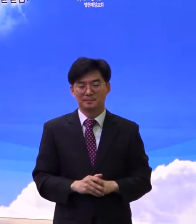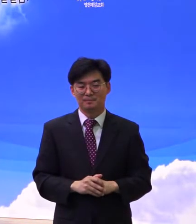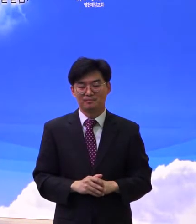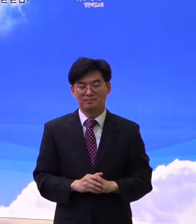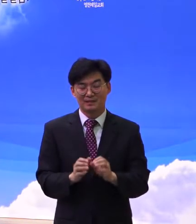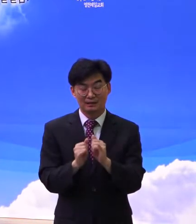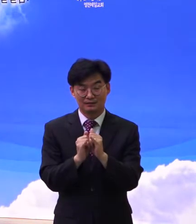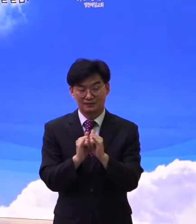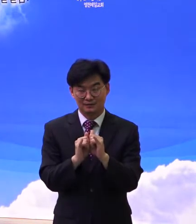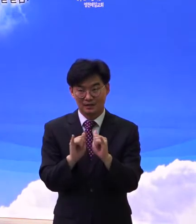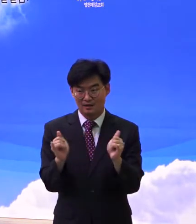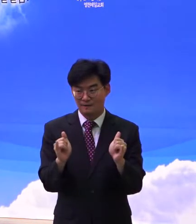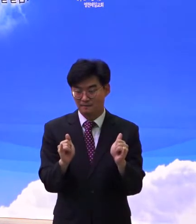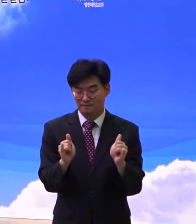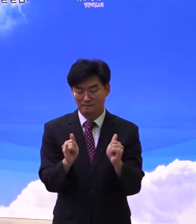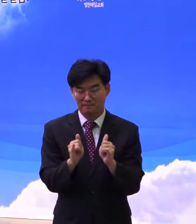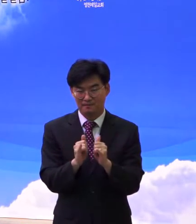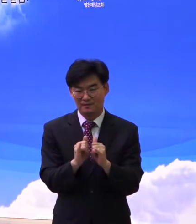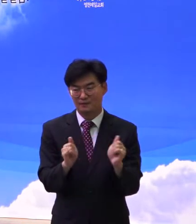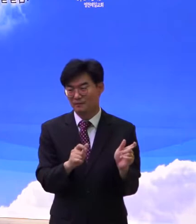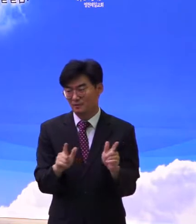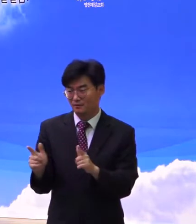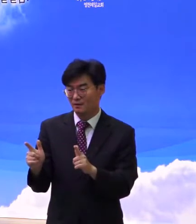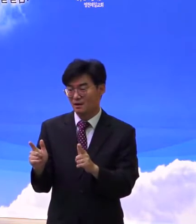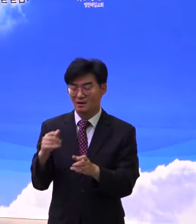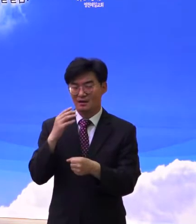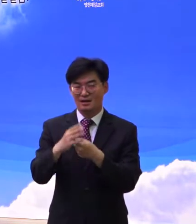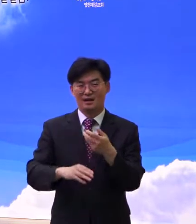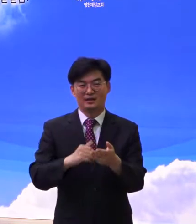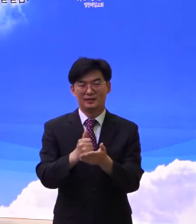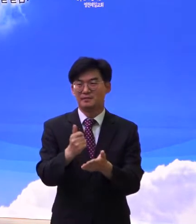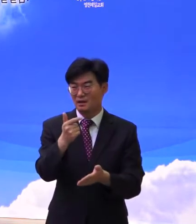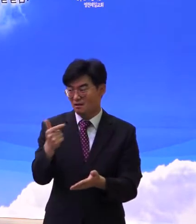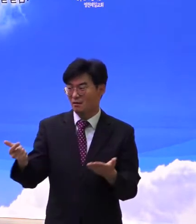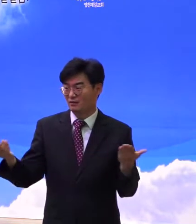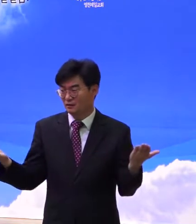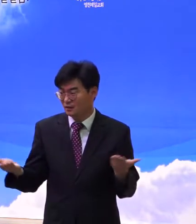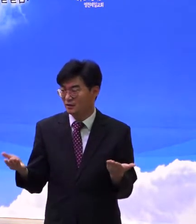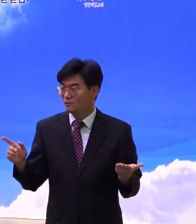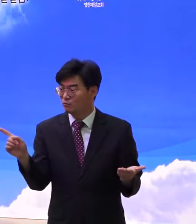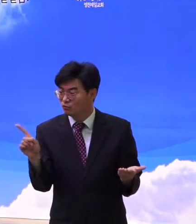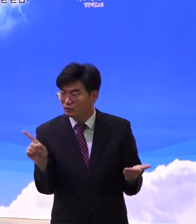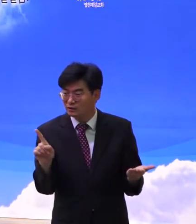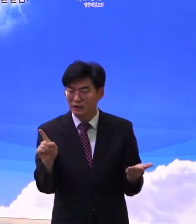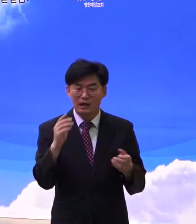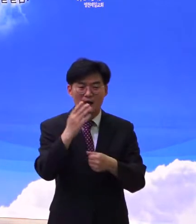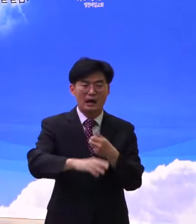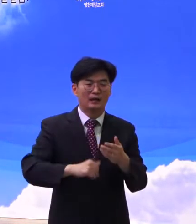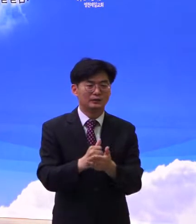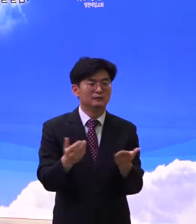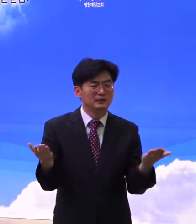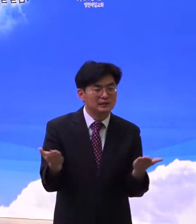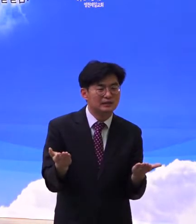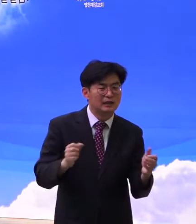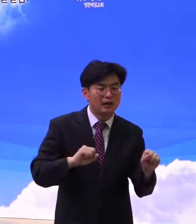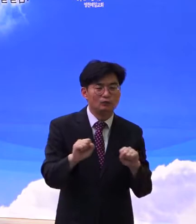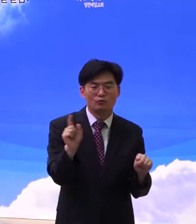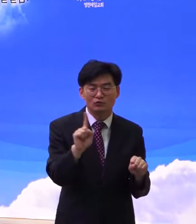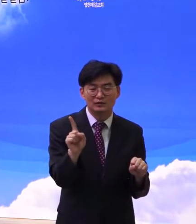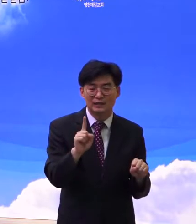사랑하는 여러분, 여러분들은 하나님의 큰 일에 대해서 잘 알고 계십니까? 우리가 이것을 알고 신앙생활을 해야